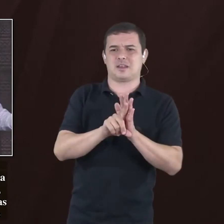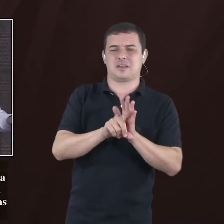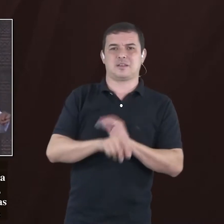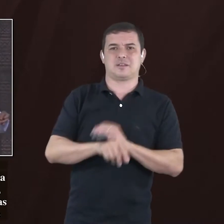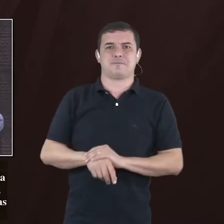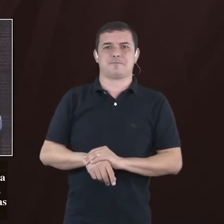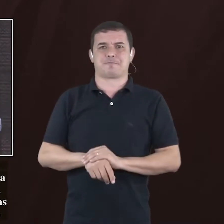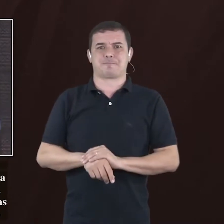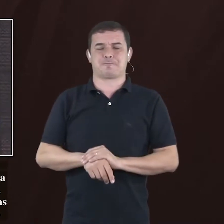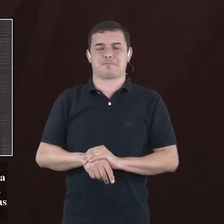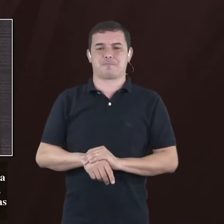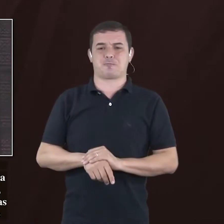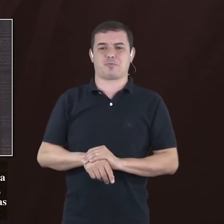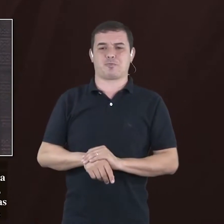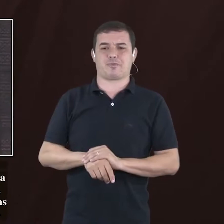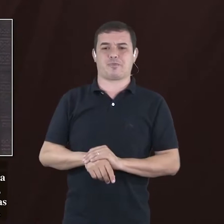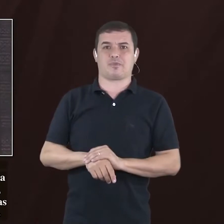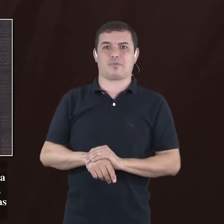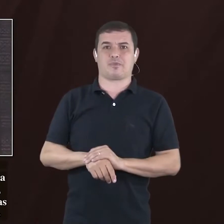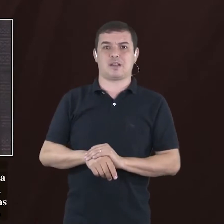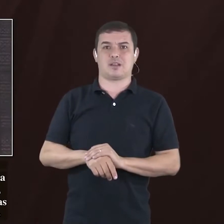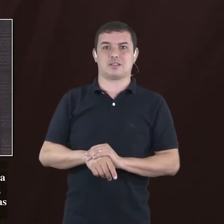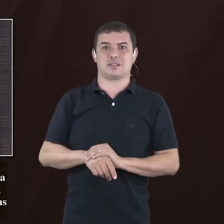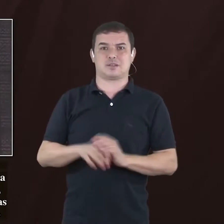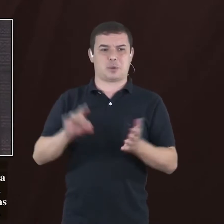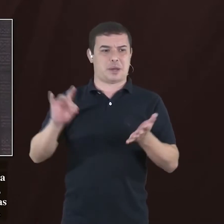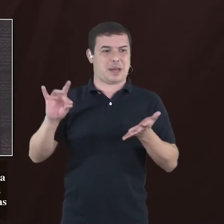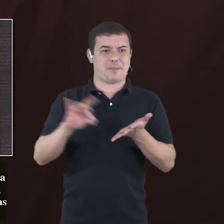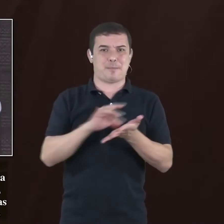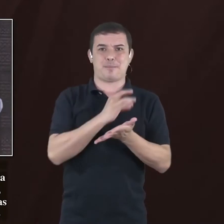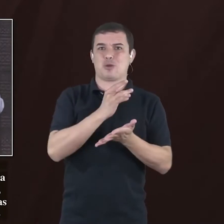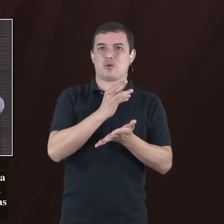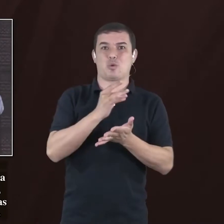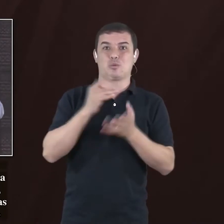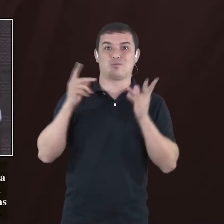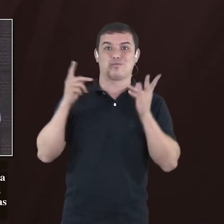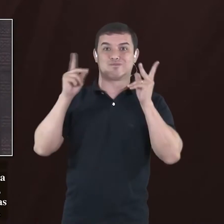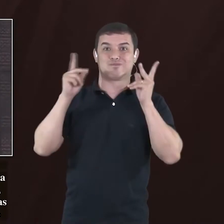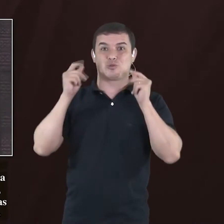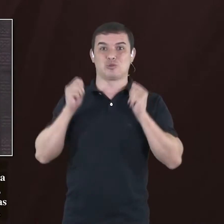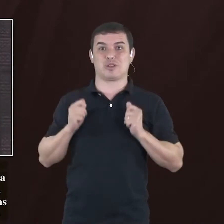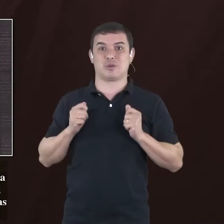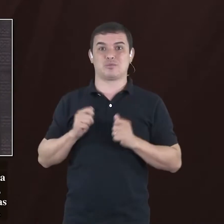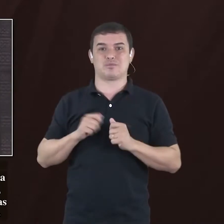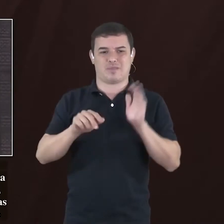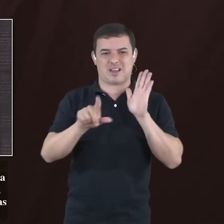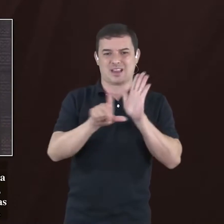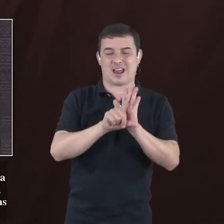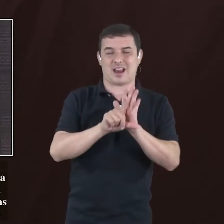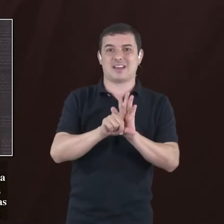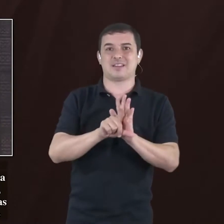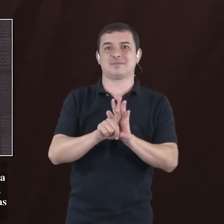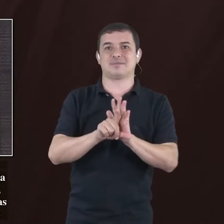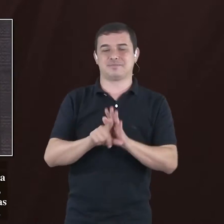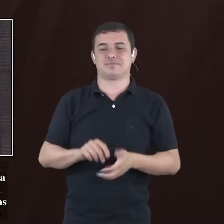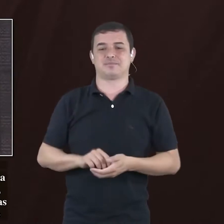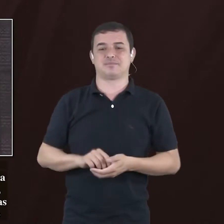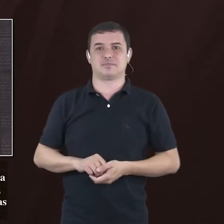ele, mas ele se tornou inimigo número 1 do judaísmo, dos judeus.